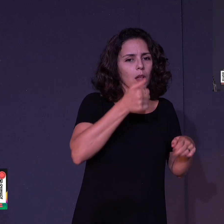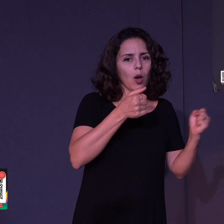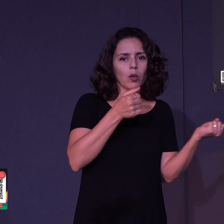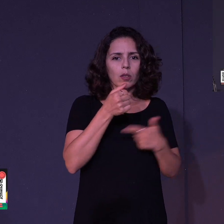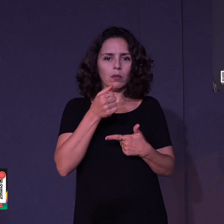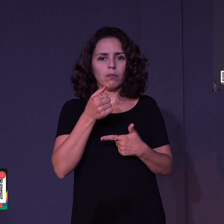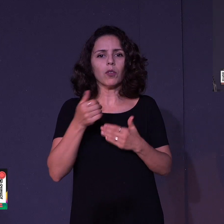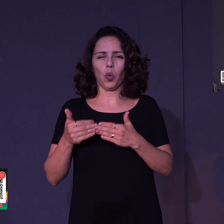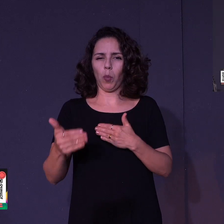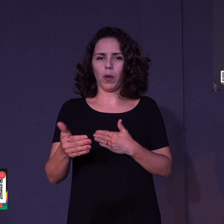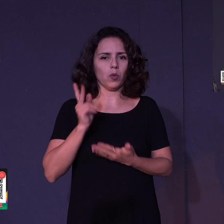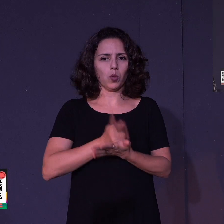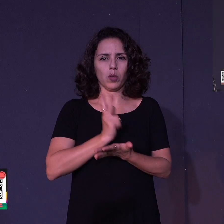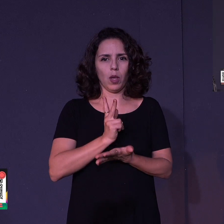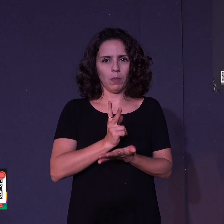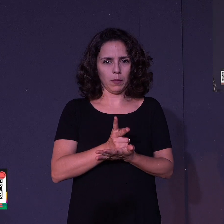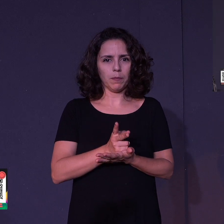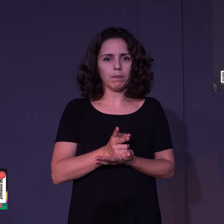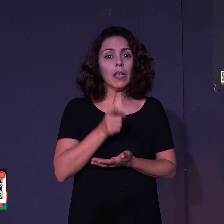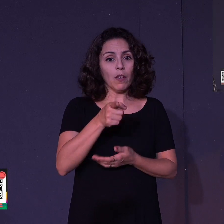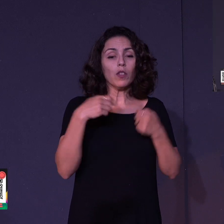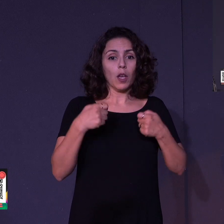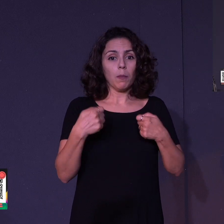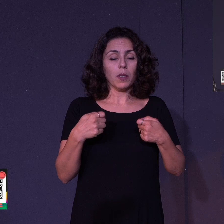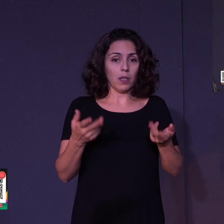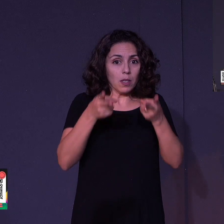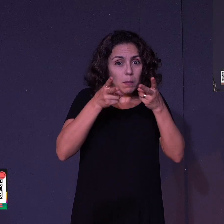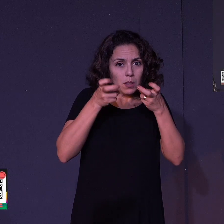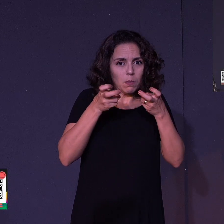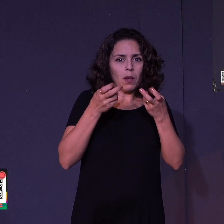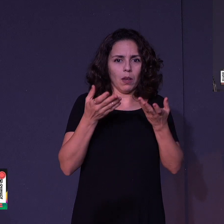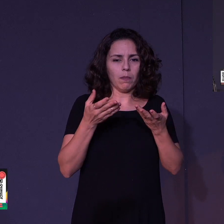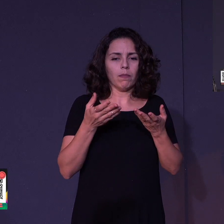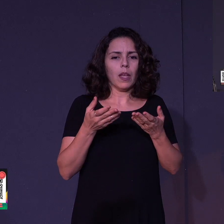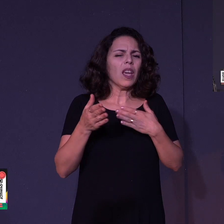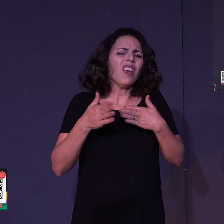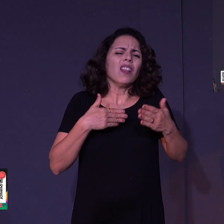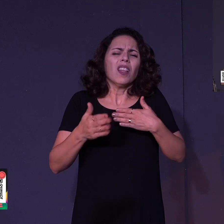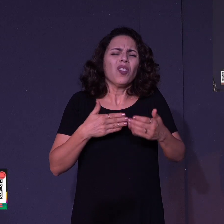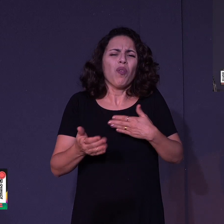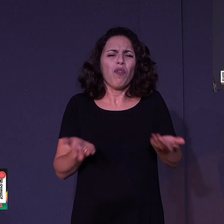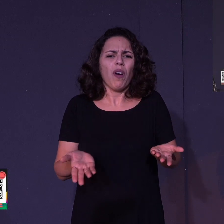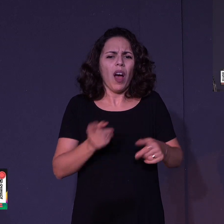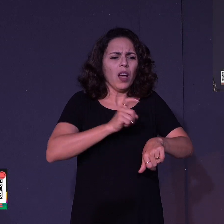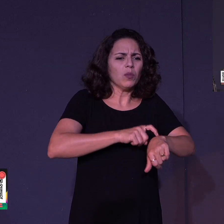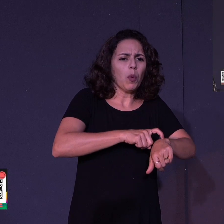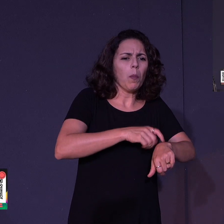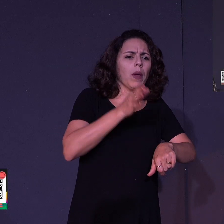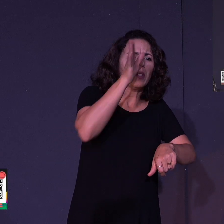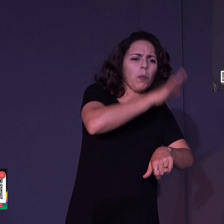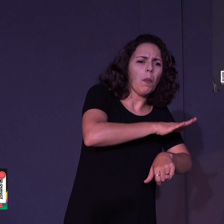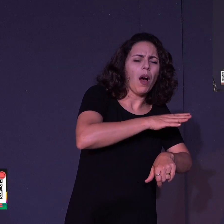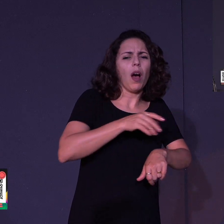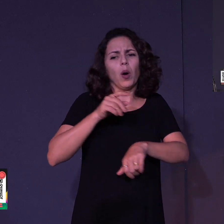Mas perceba que tanto nas coisas boas quanto nas más situações, tanto naquilo que nos geram lembranças,